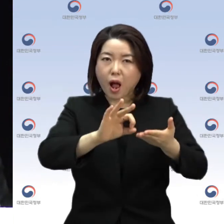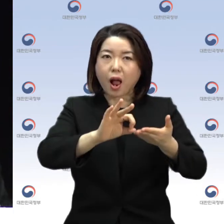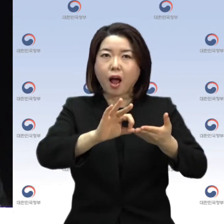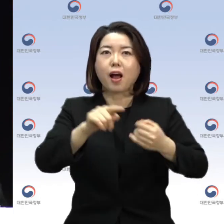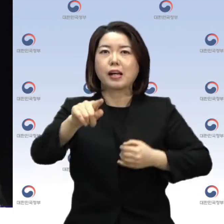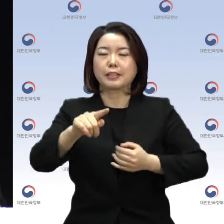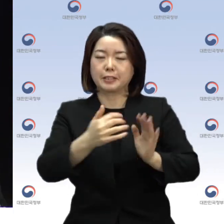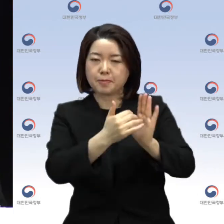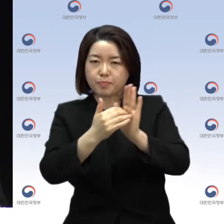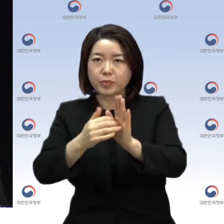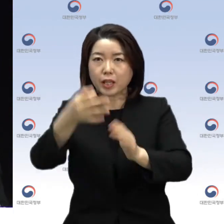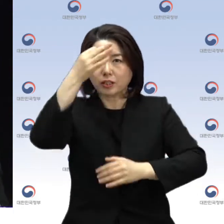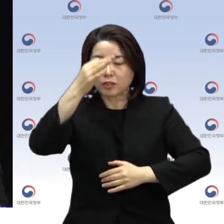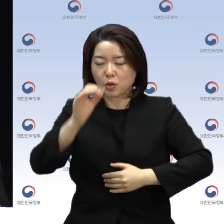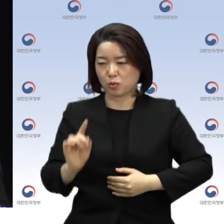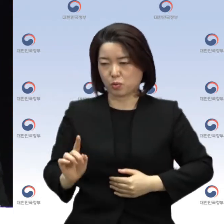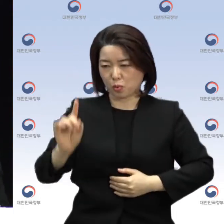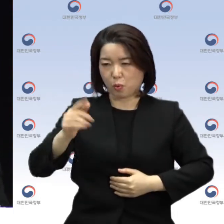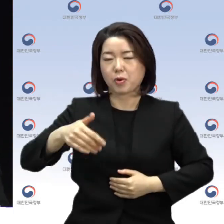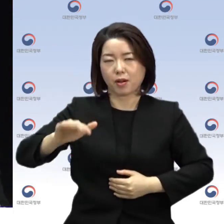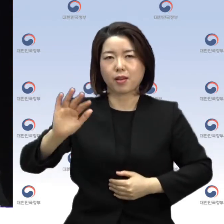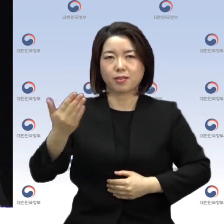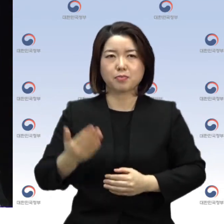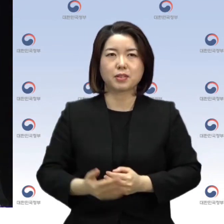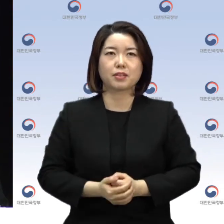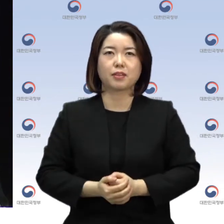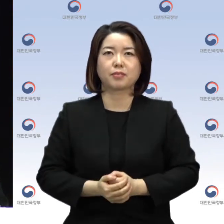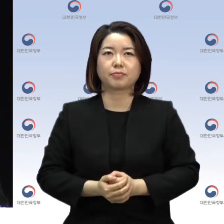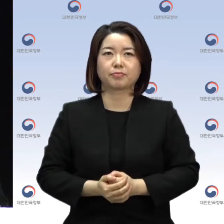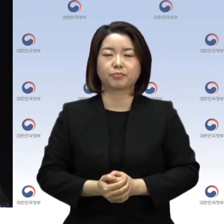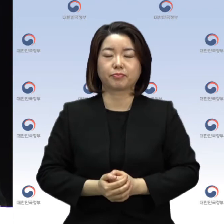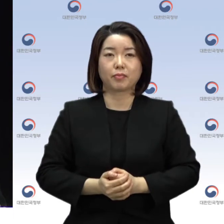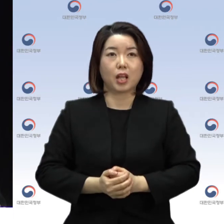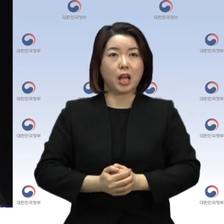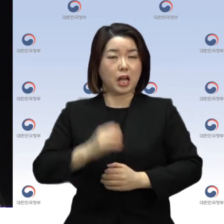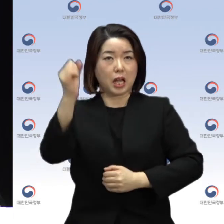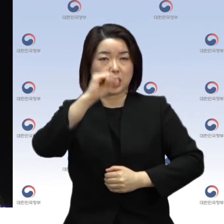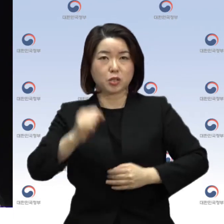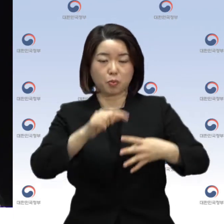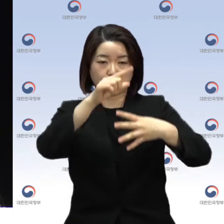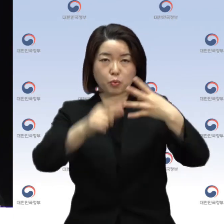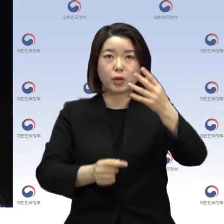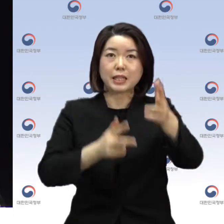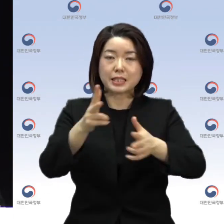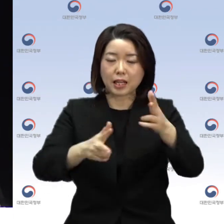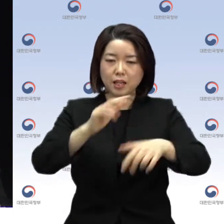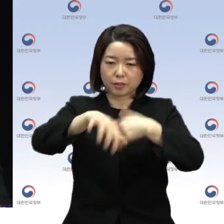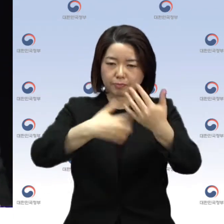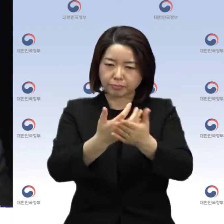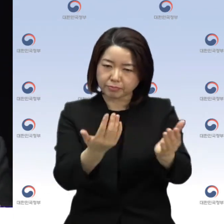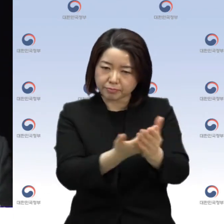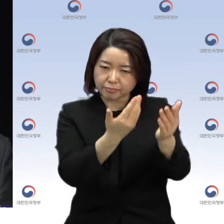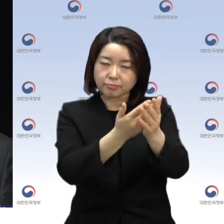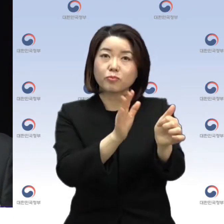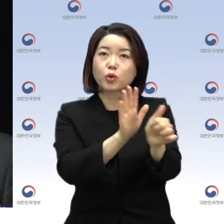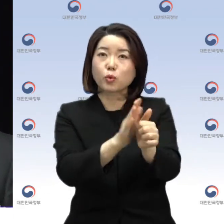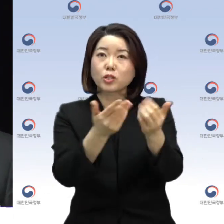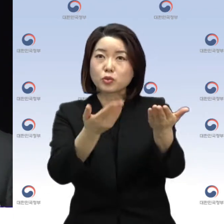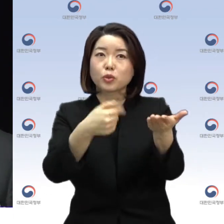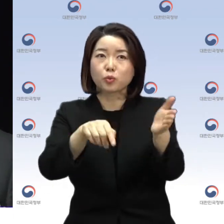대응 능력도 높여 나가겠습니다. 소프트웨어 산업의 혁신 성장을 지원하기